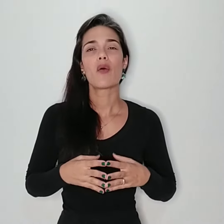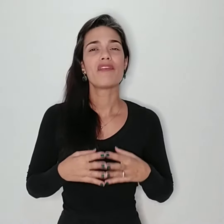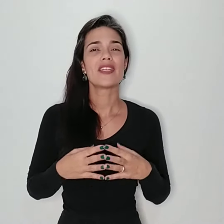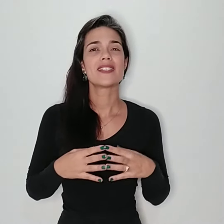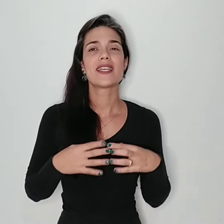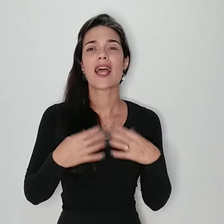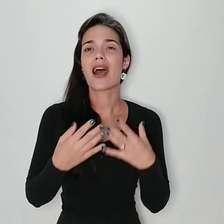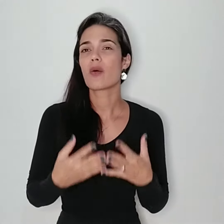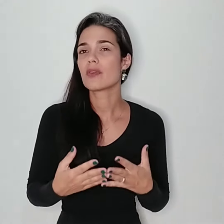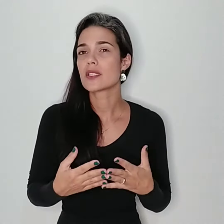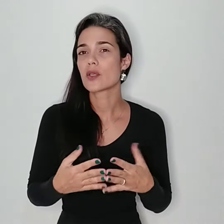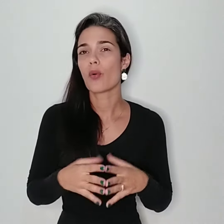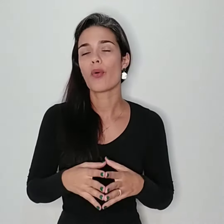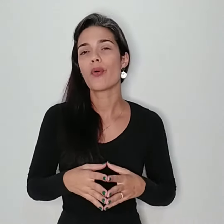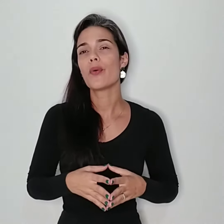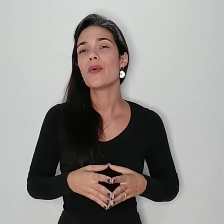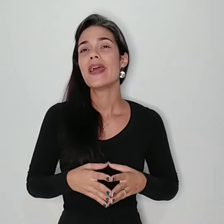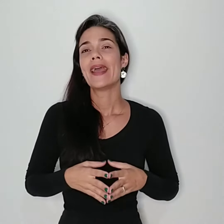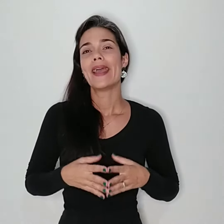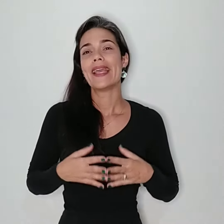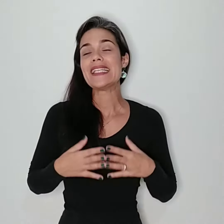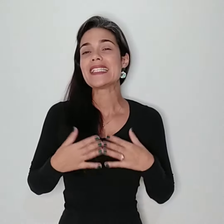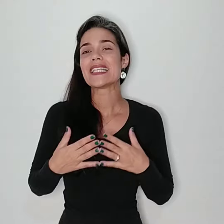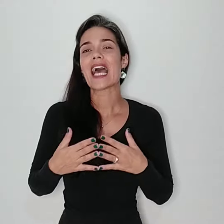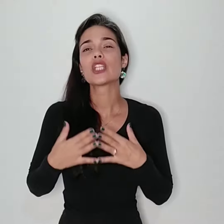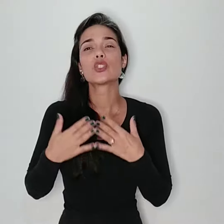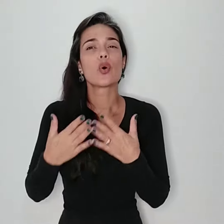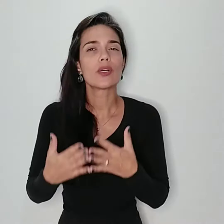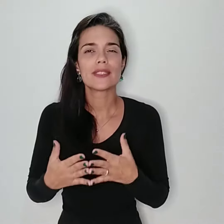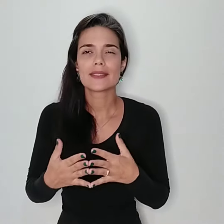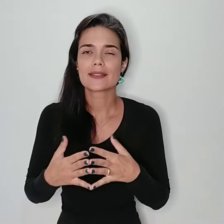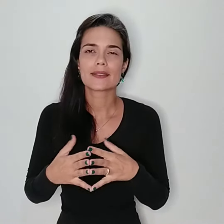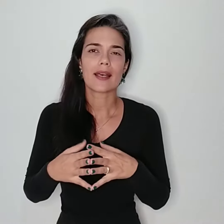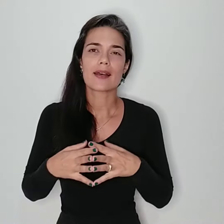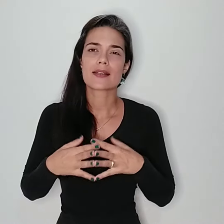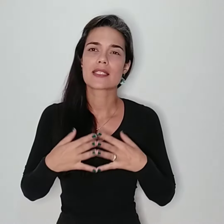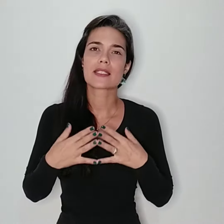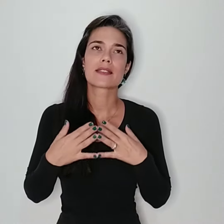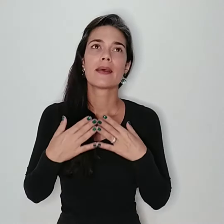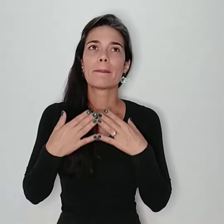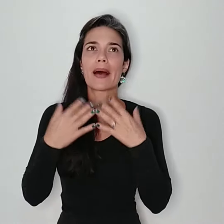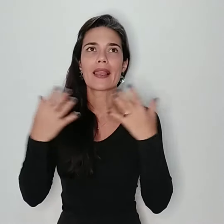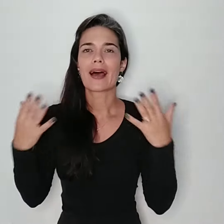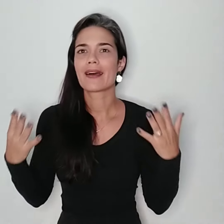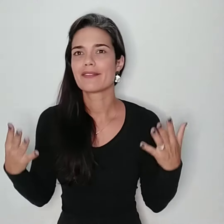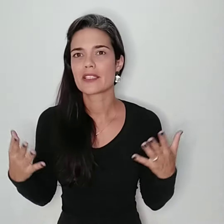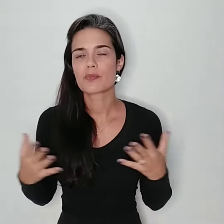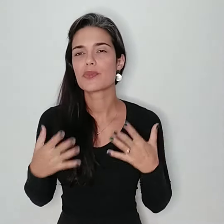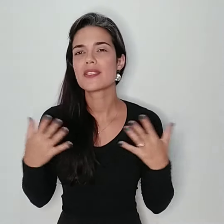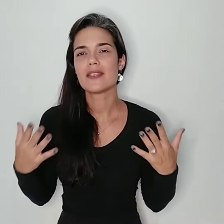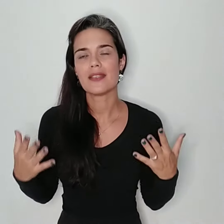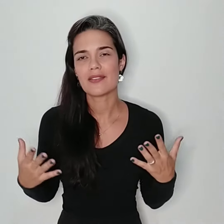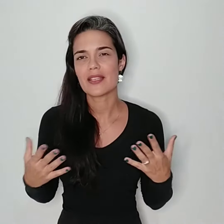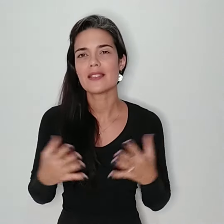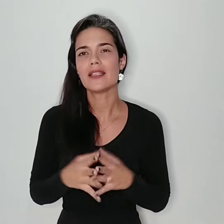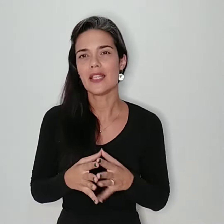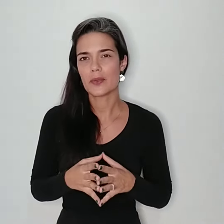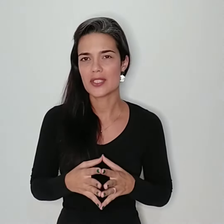oferecer aulas ou ensinar todas as palavras possíveis em língua de